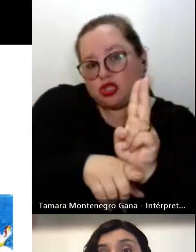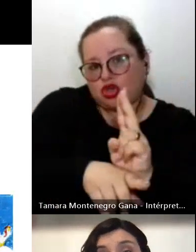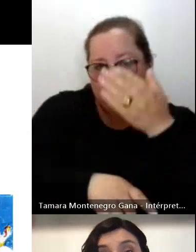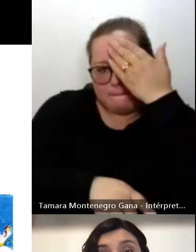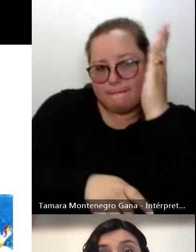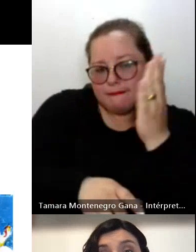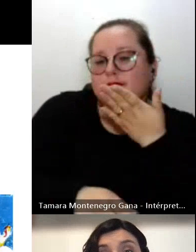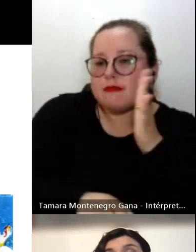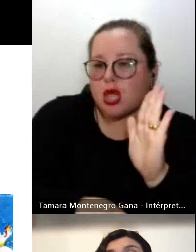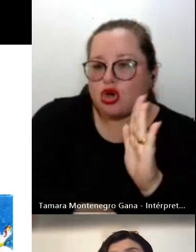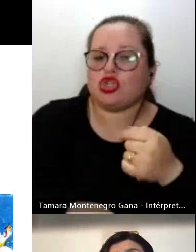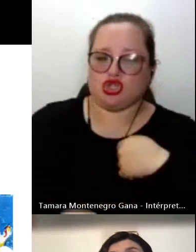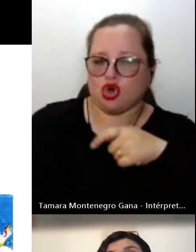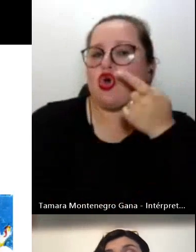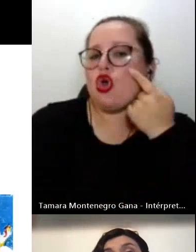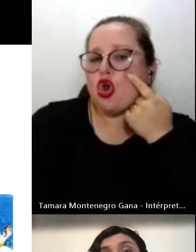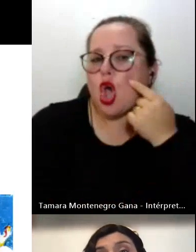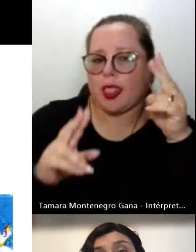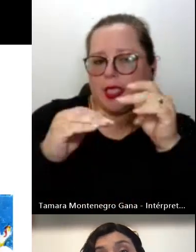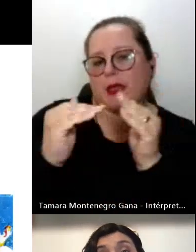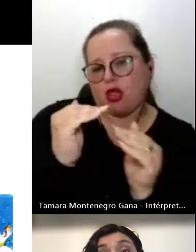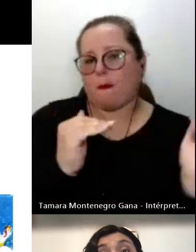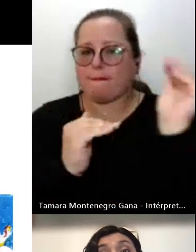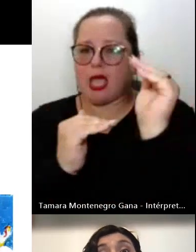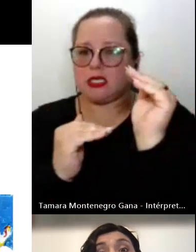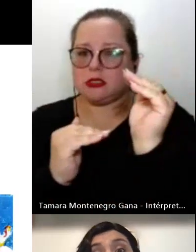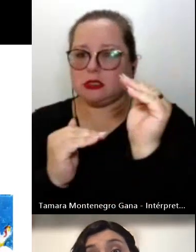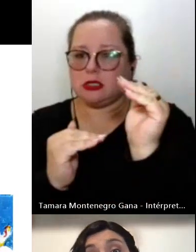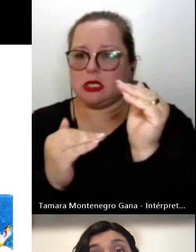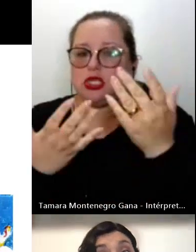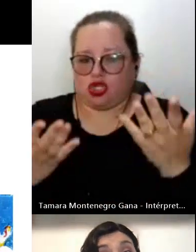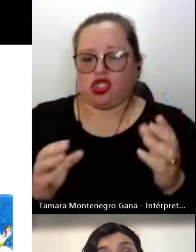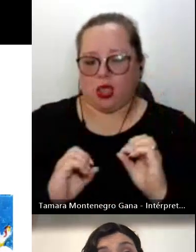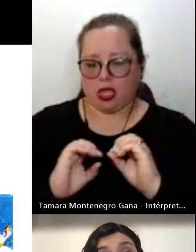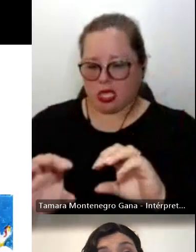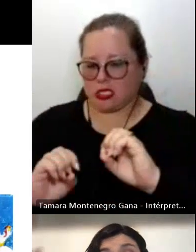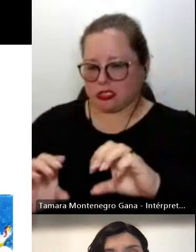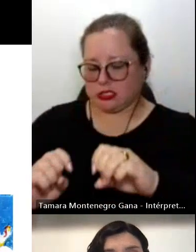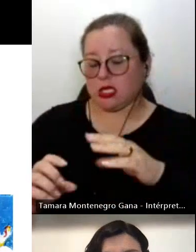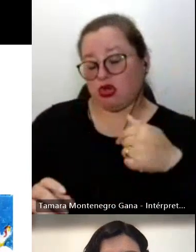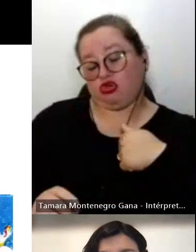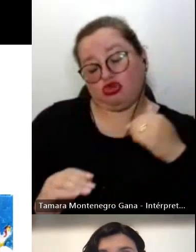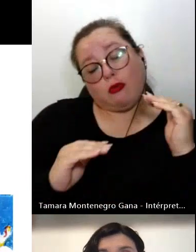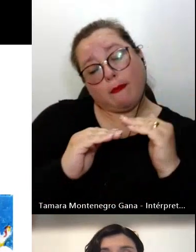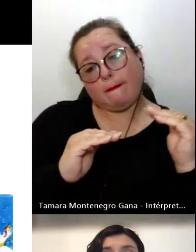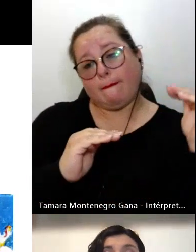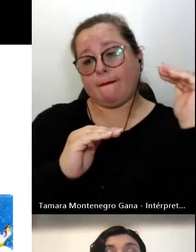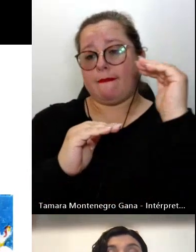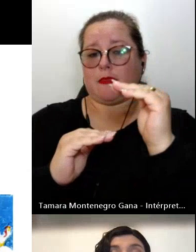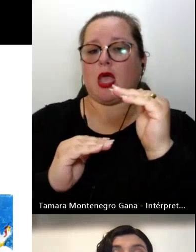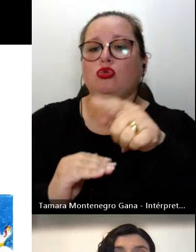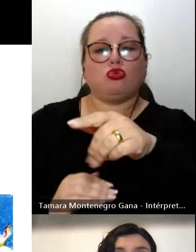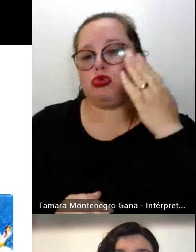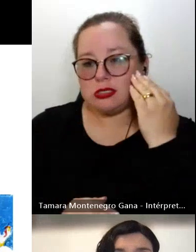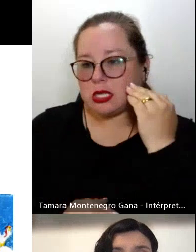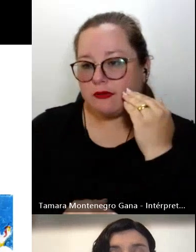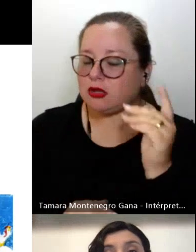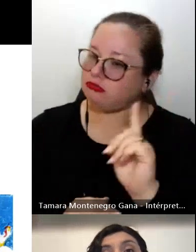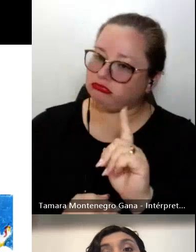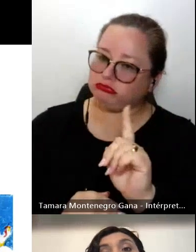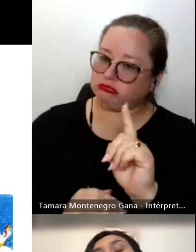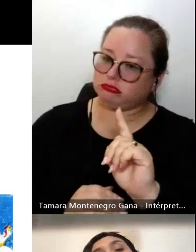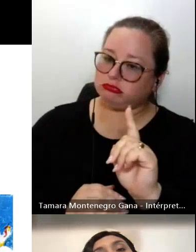tengo todo el conocimiento y entonces vengo a entregarte el conocimiento que tú no tienes, sino que más